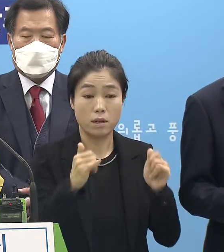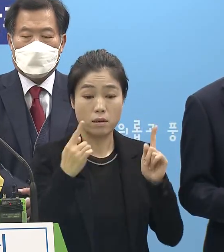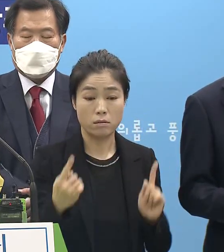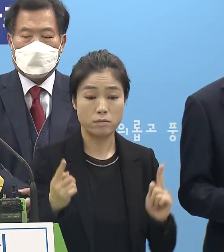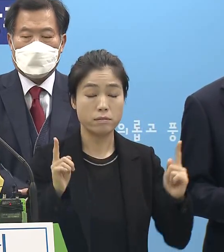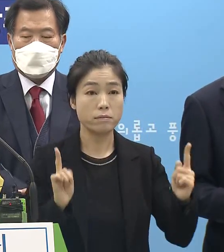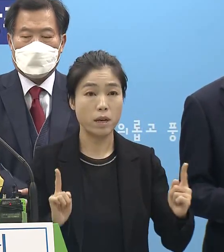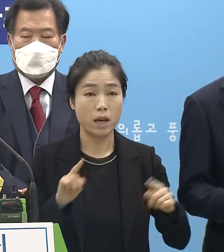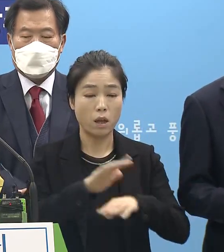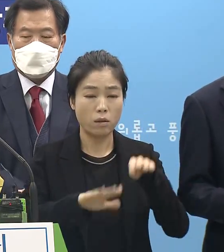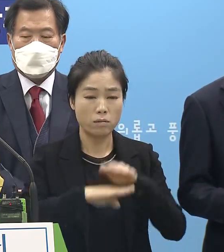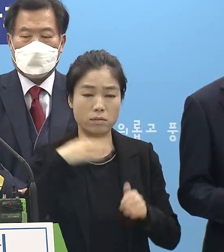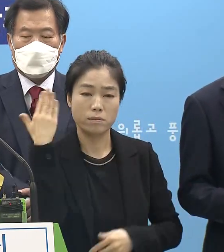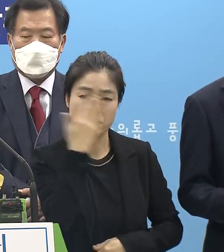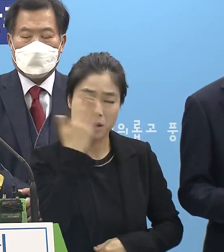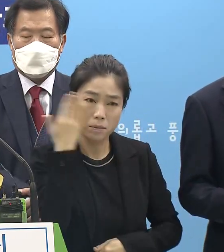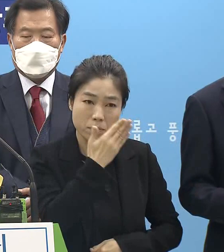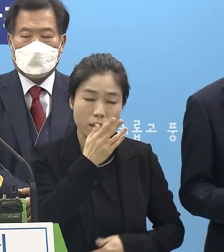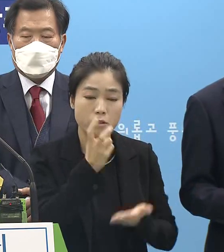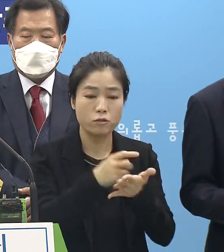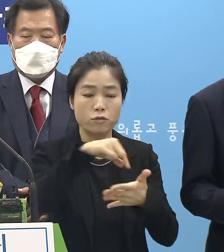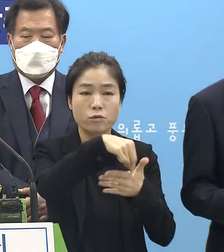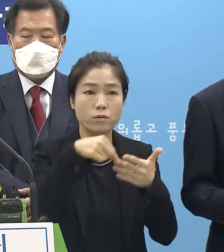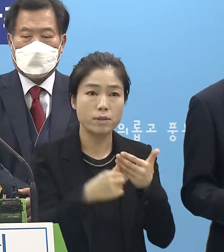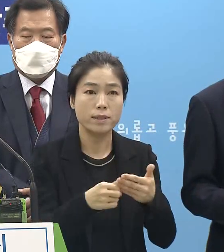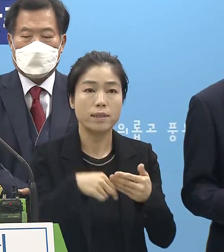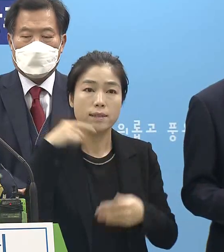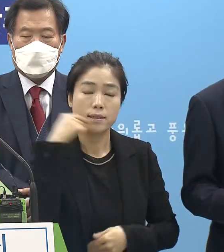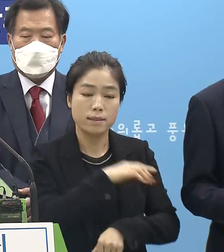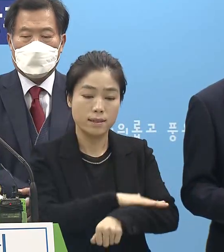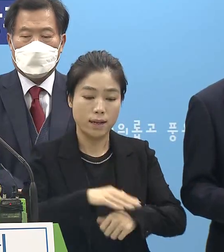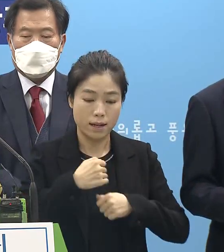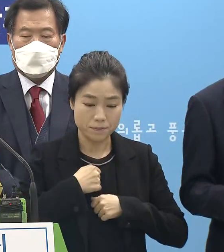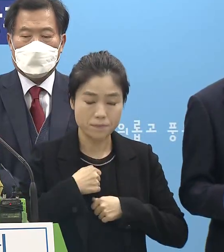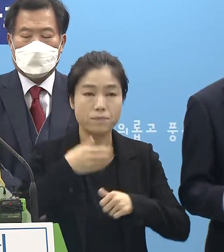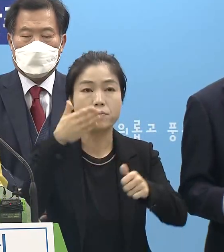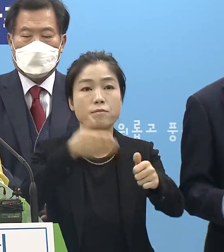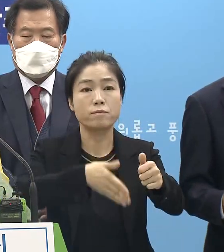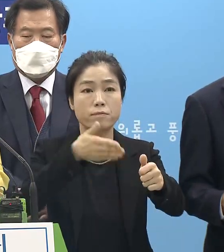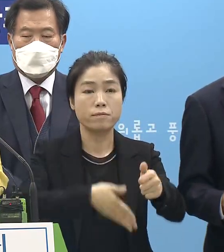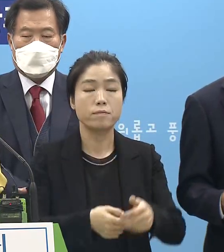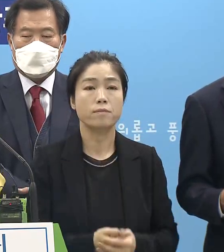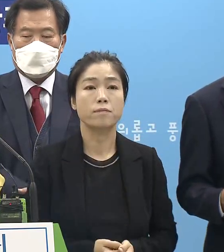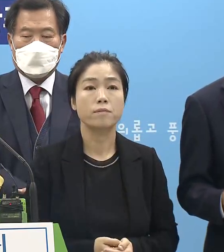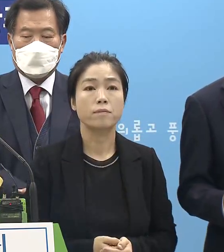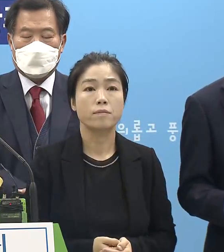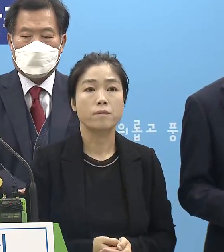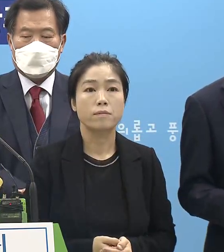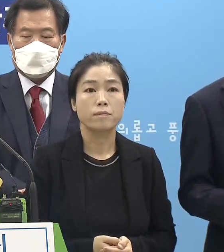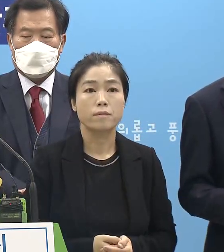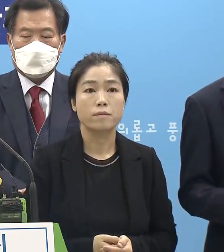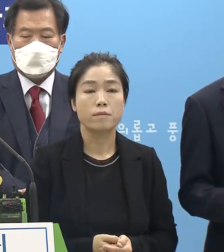거리 두기, 손 씻기 등 방역수칙을 철저히 준수해 주십시오.